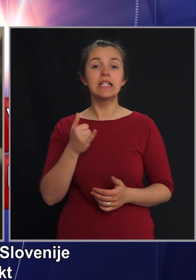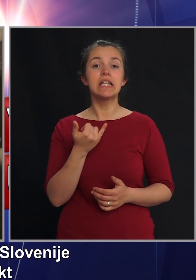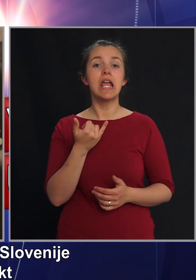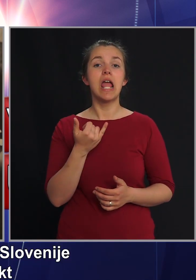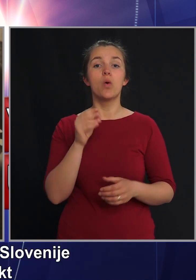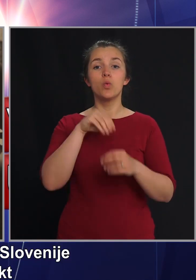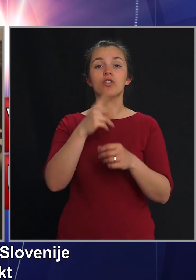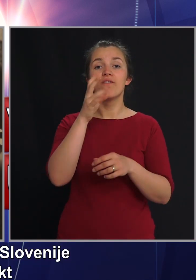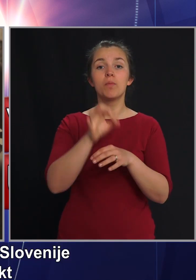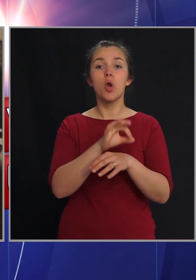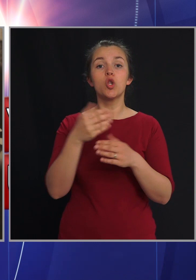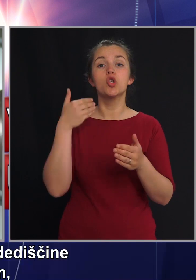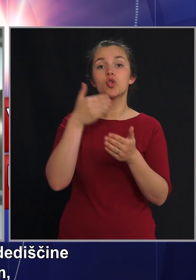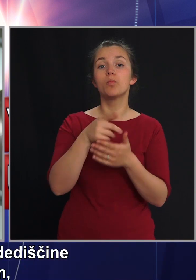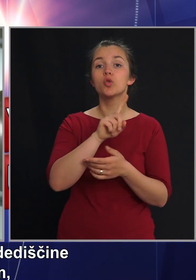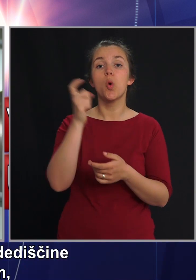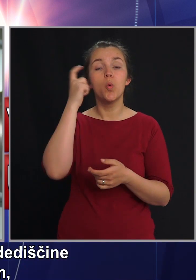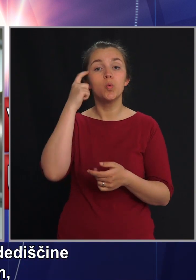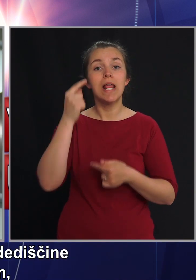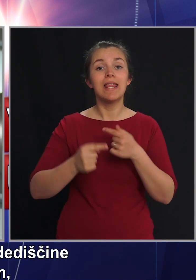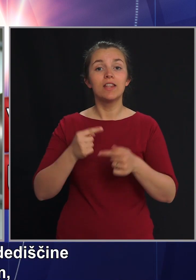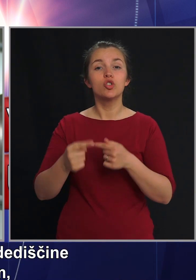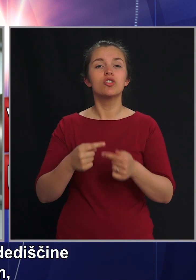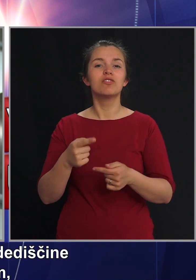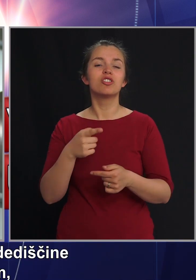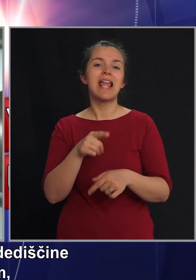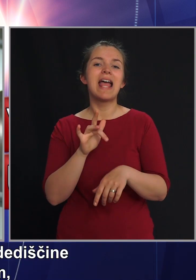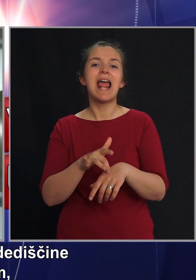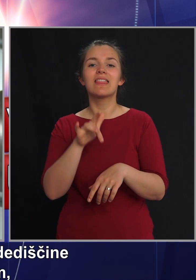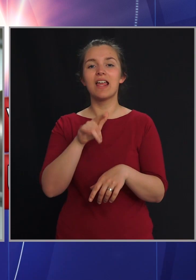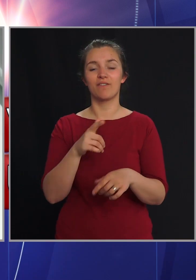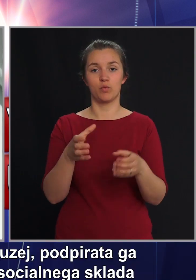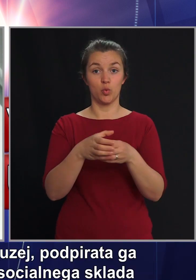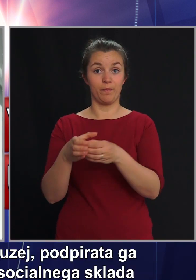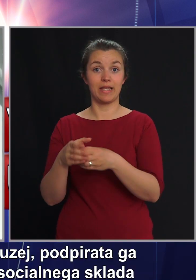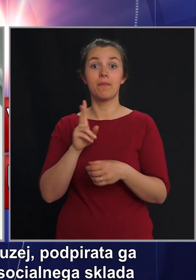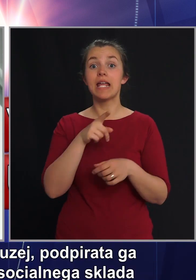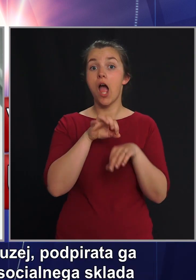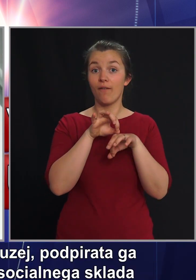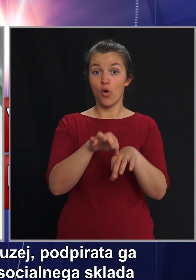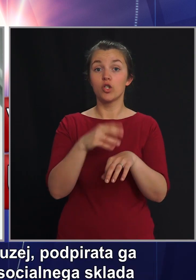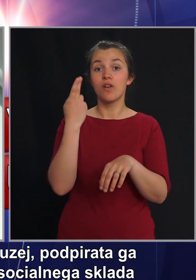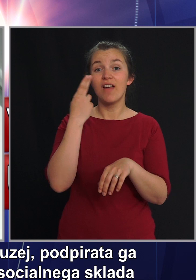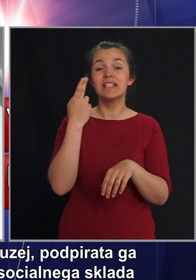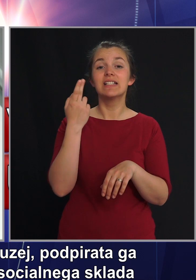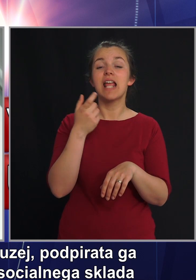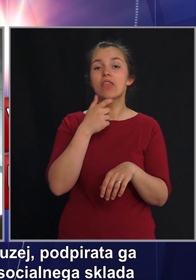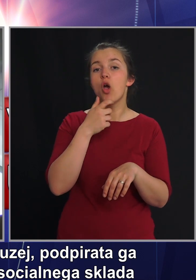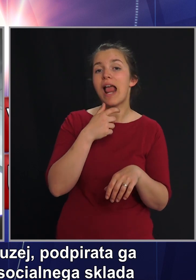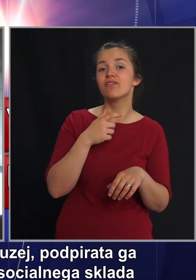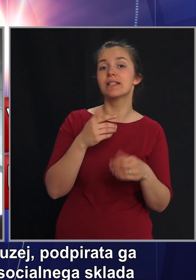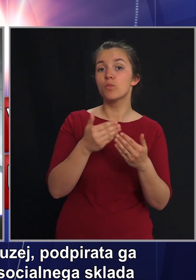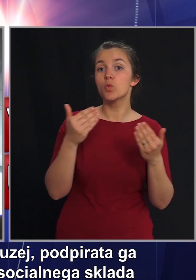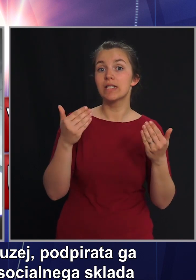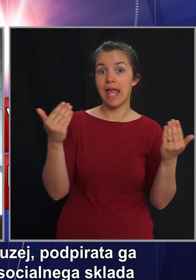Slovenije je vključen v projekt Dostopnost do kulturne dediščine ranljivim skupinam, ki ga vodi Slovenski etnografski